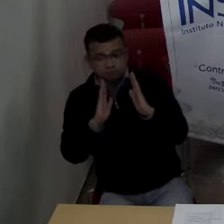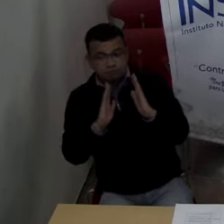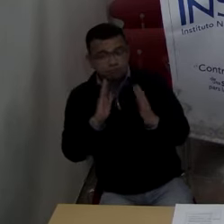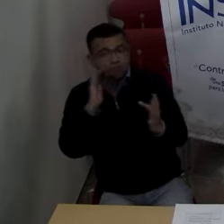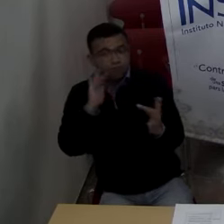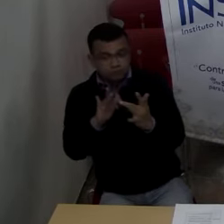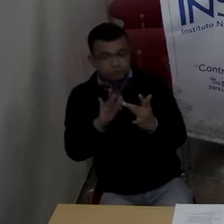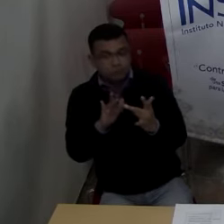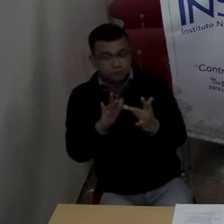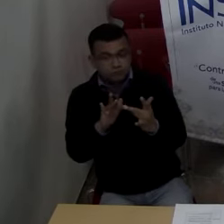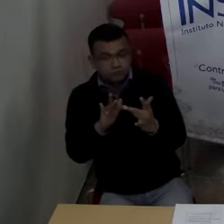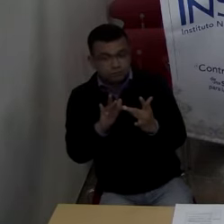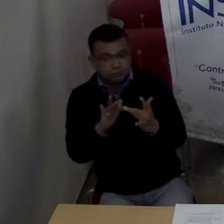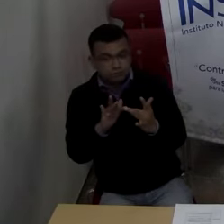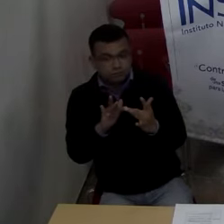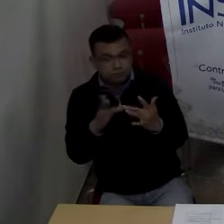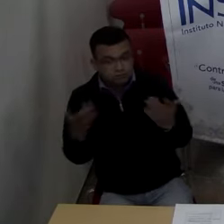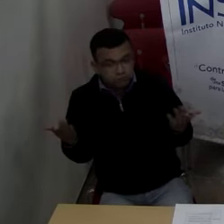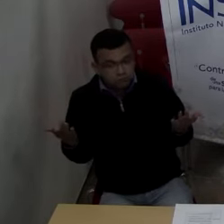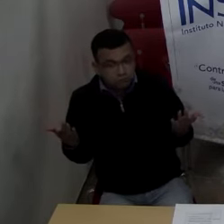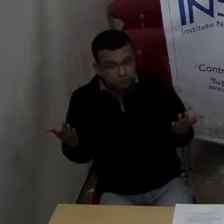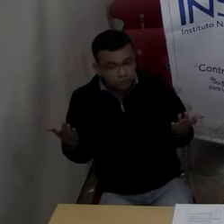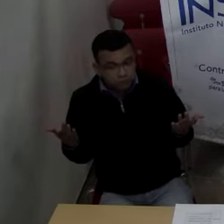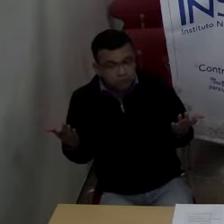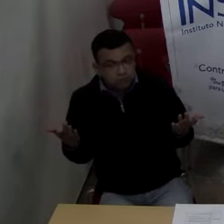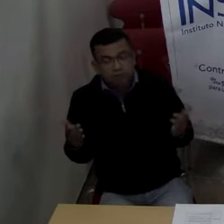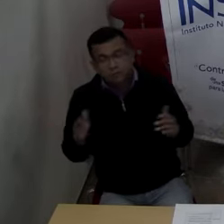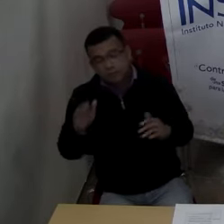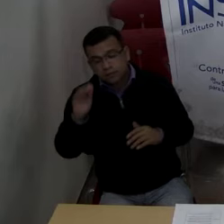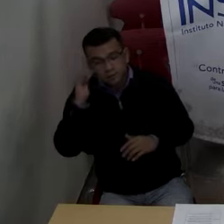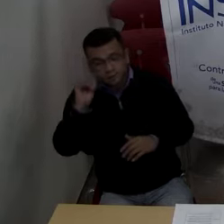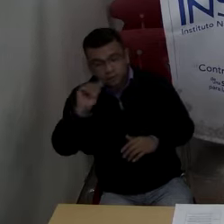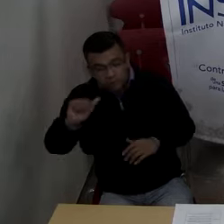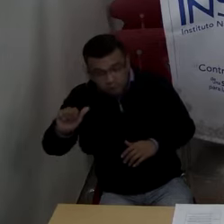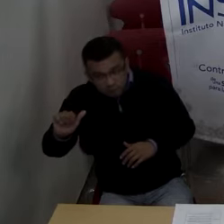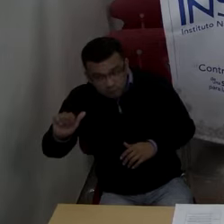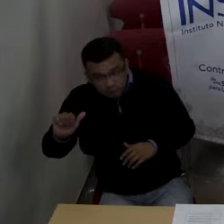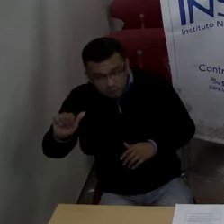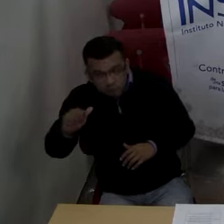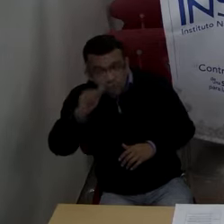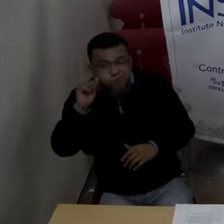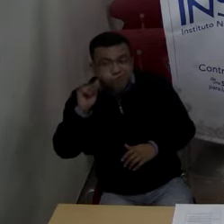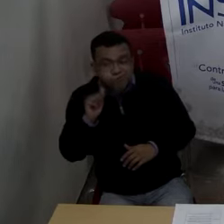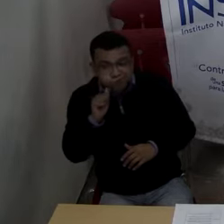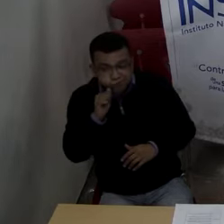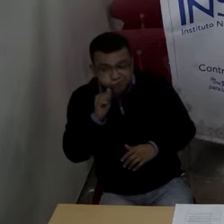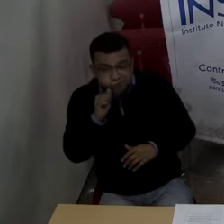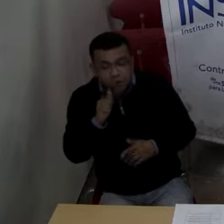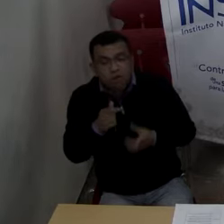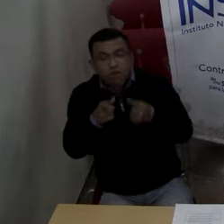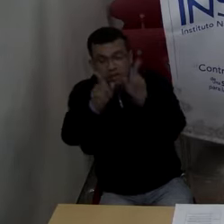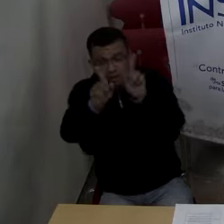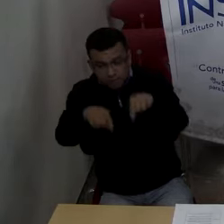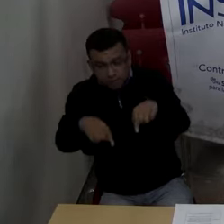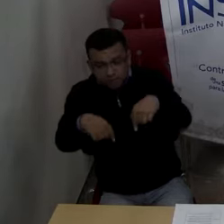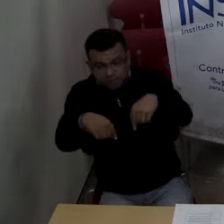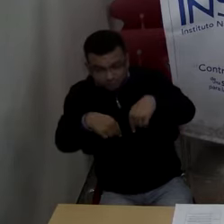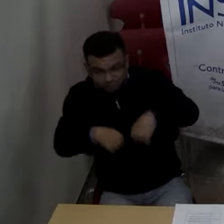tanto para la mujer como para el bebé durante el momento de su